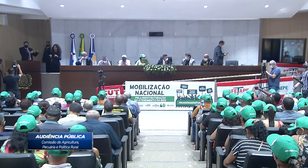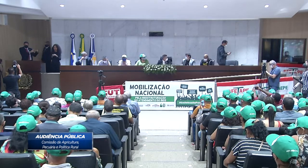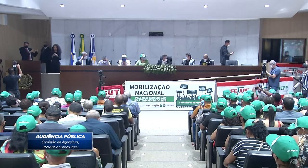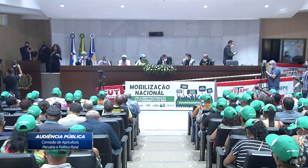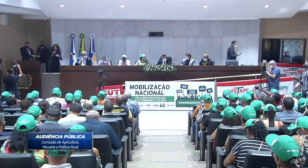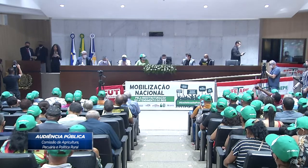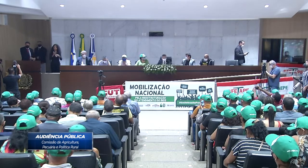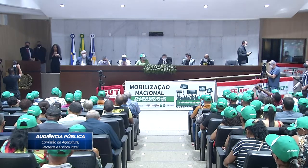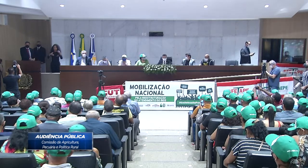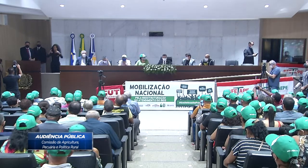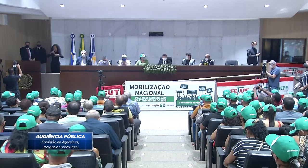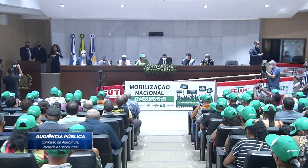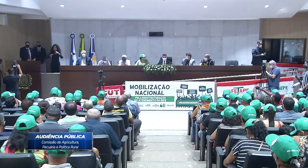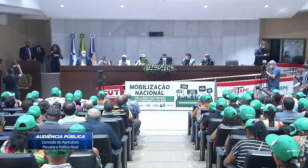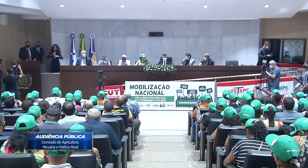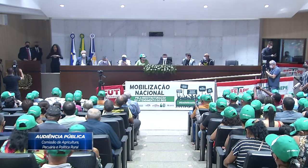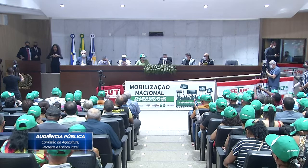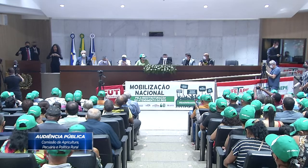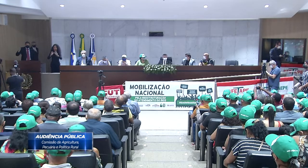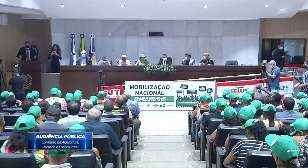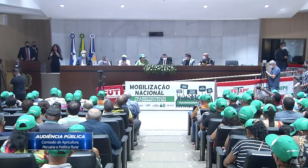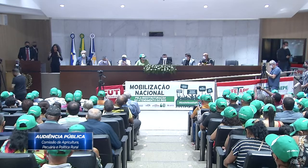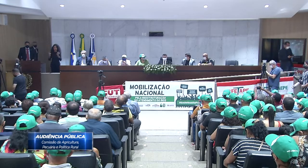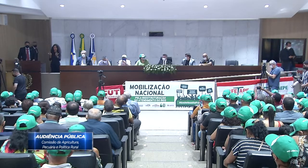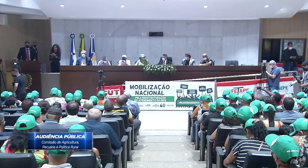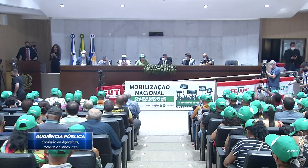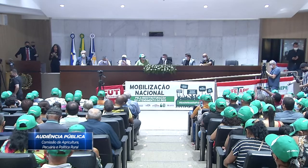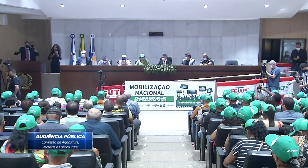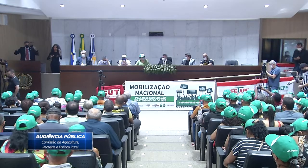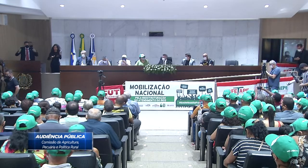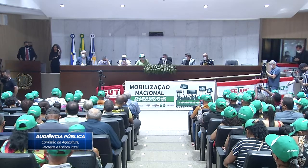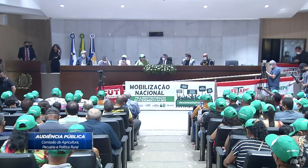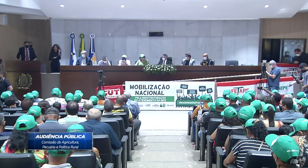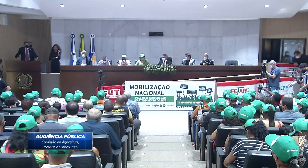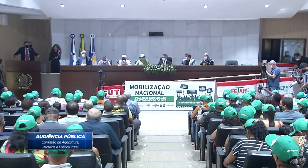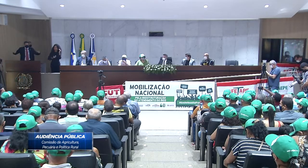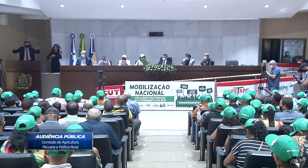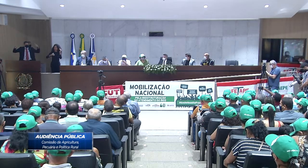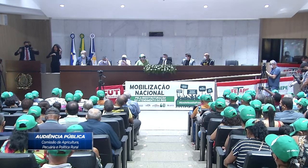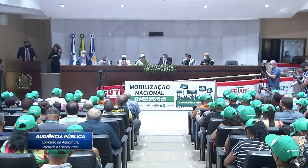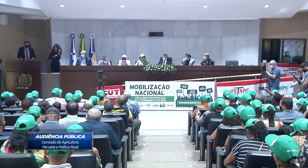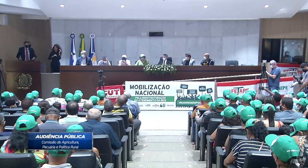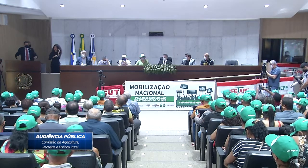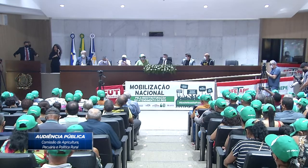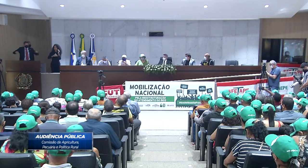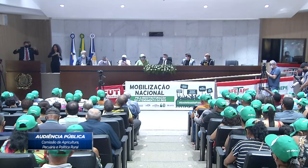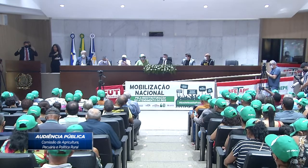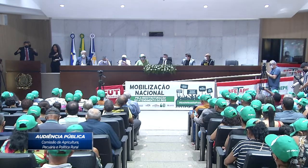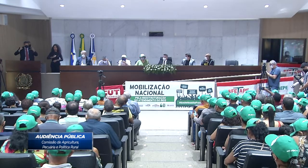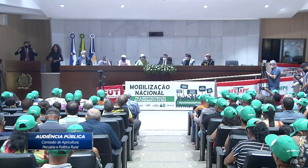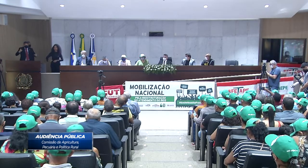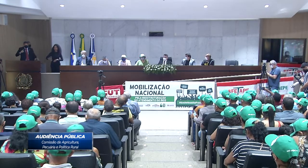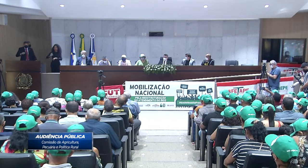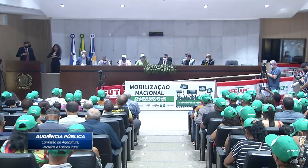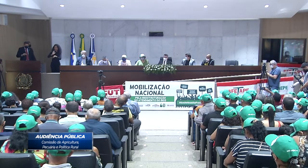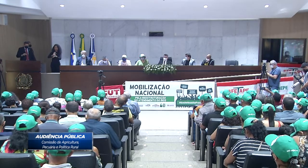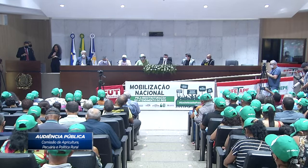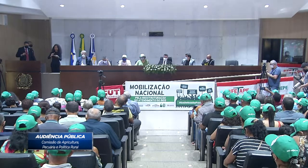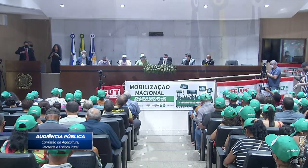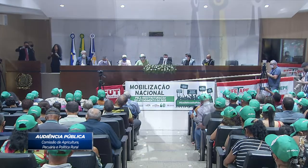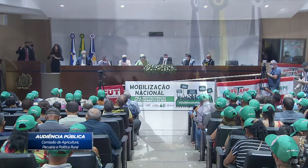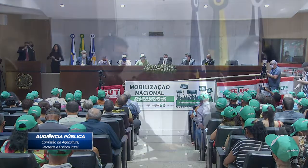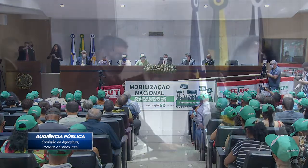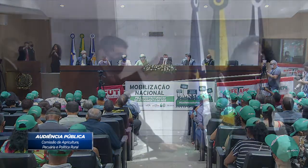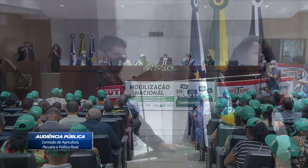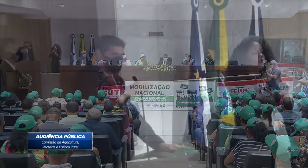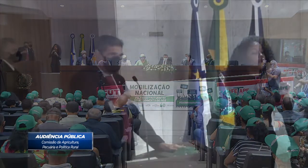nas assembleias, na Câmara Federal, no Senado, no governo do Estado, mas, acima de tudo,